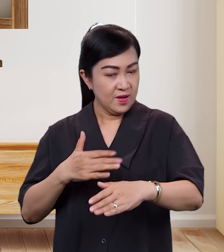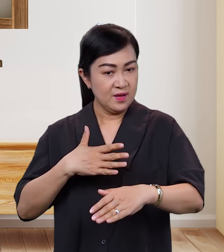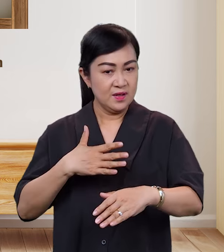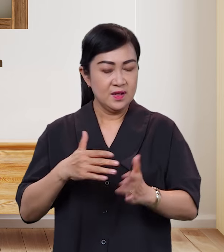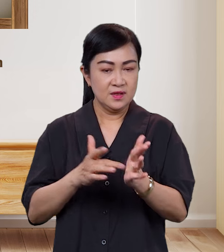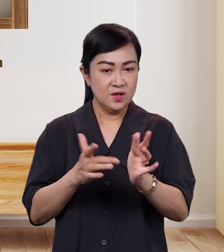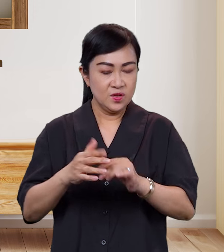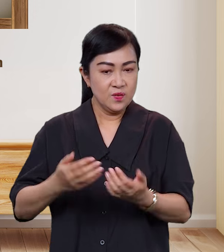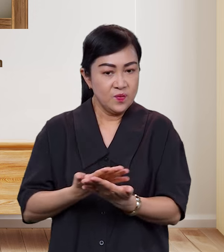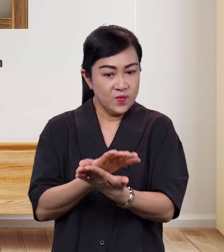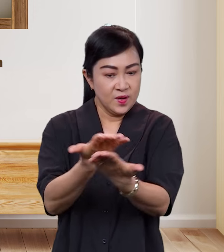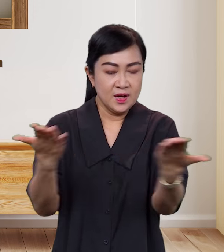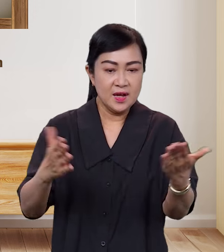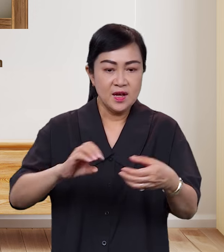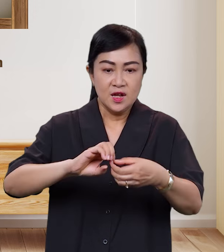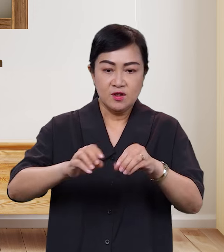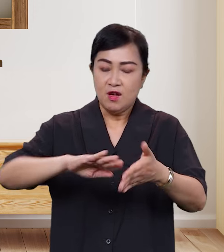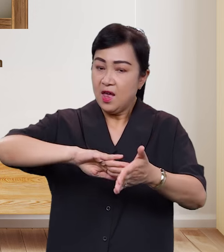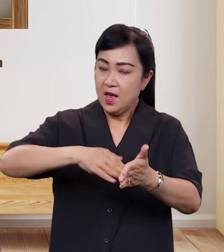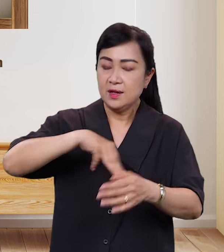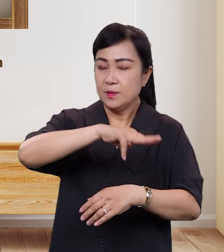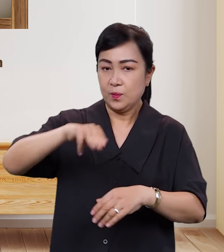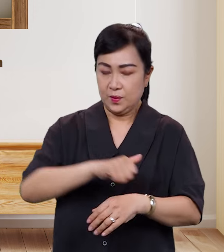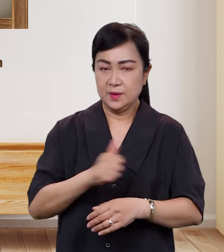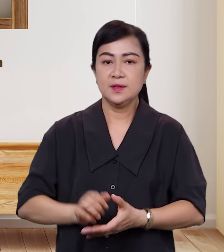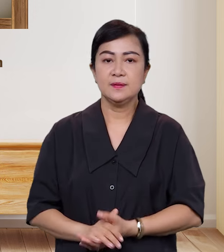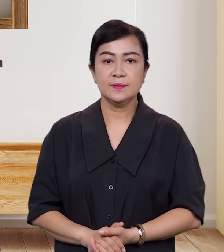từ nơi người phát ra chữa lành hết mọi người.